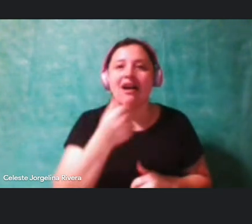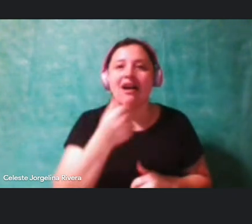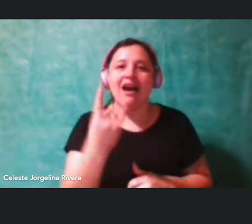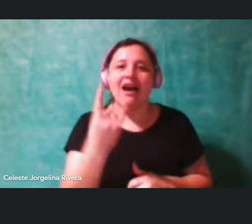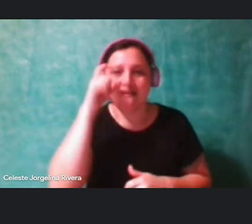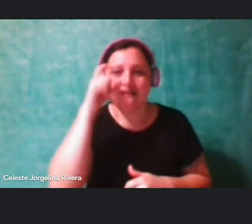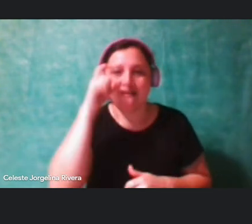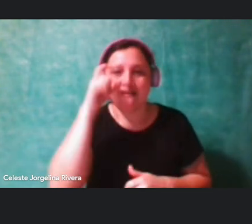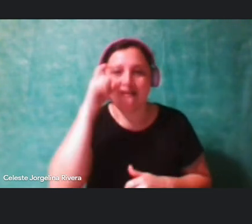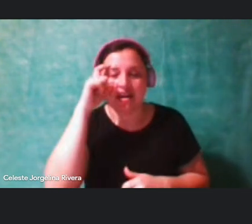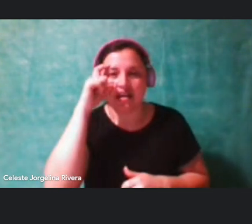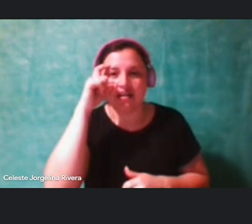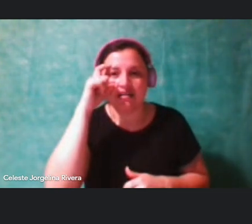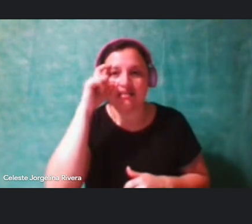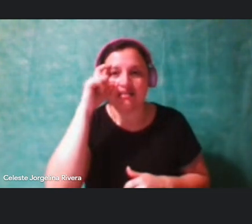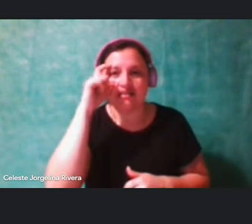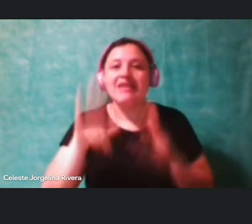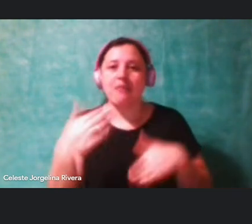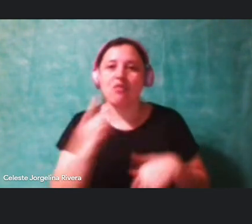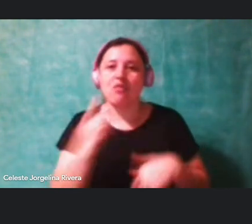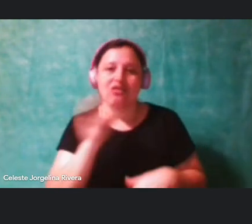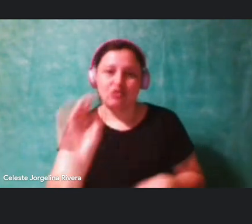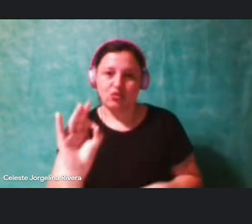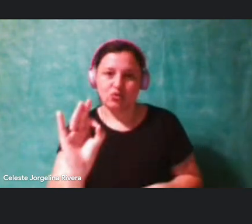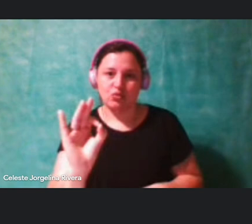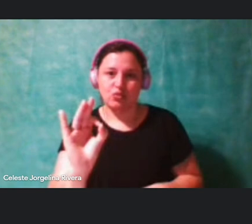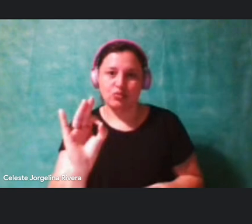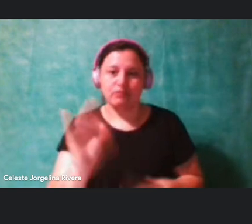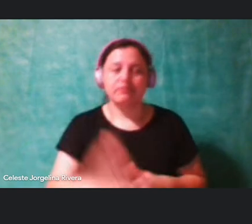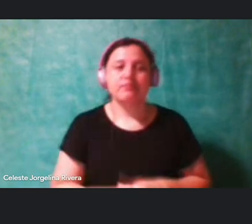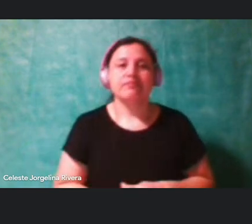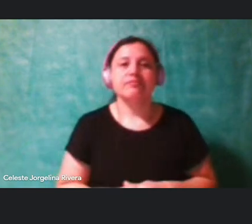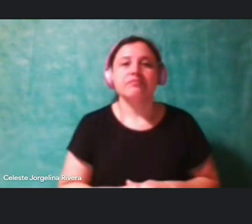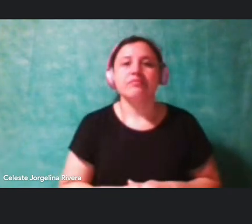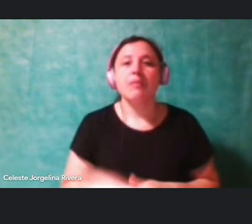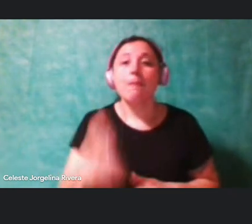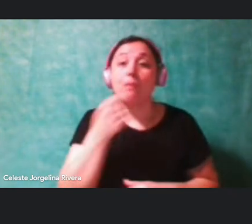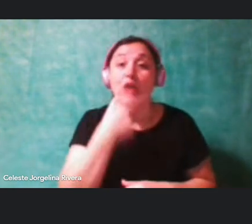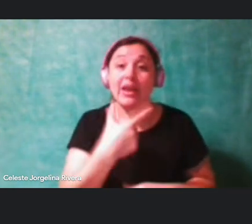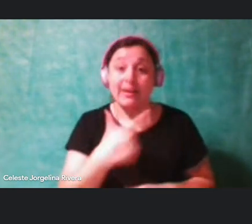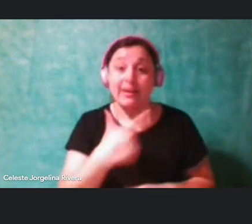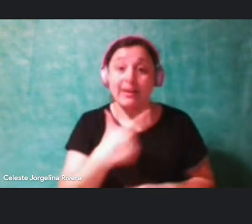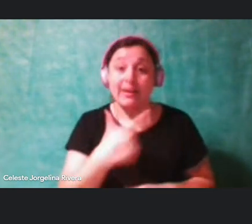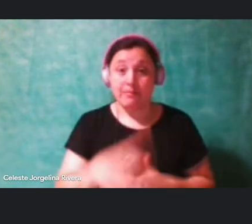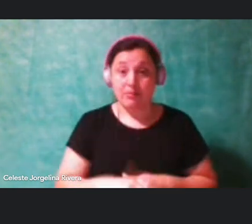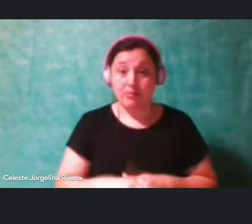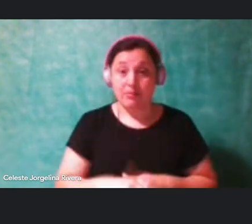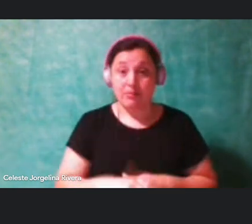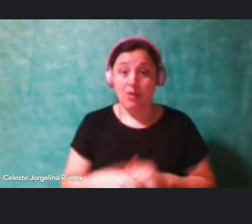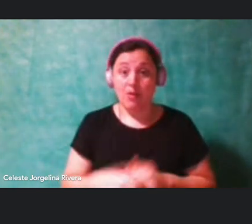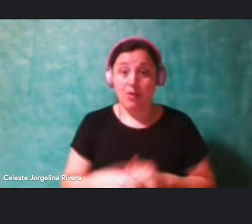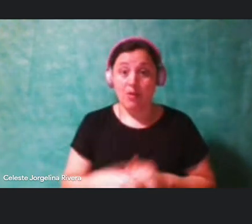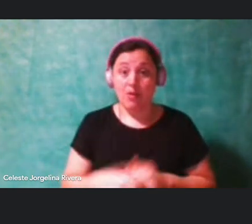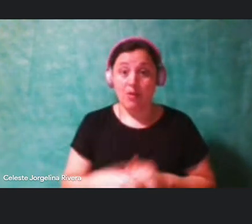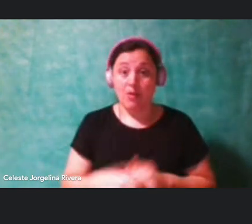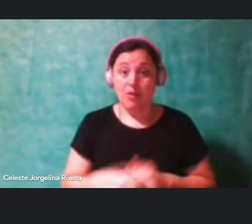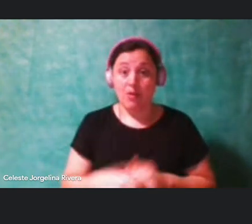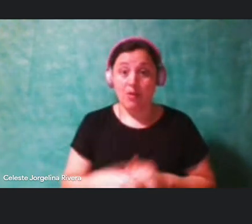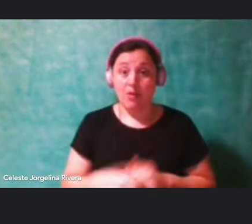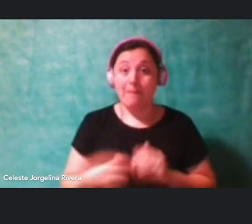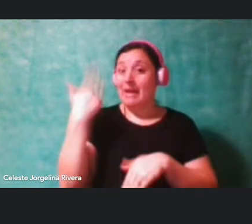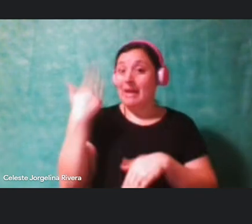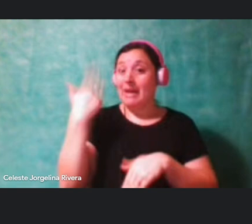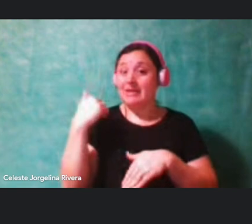Entonces, por ejemplo, para el pasado de must, debe, si yo digo debieron, tendría que estar